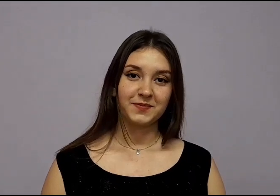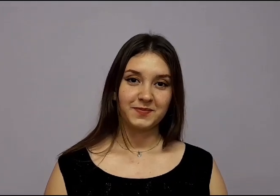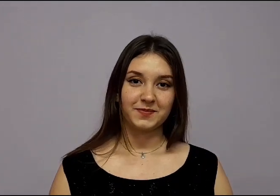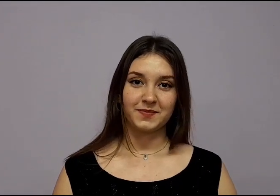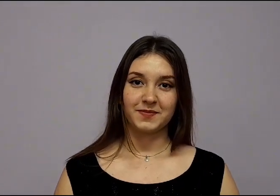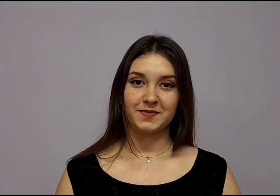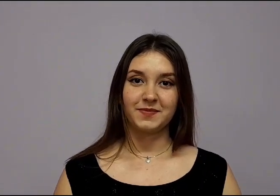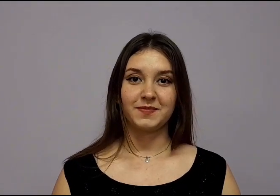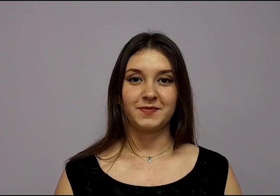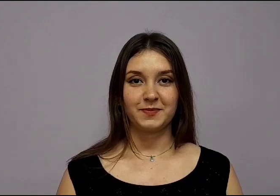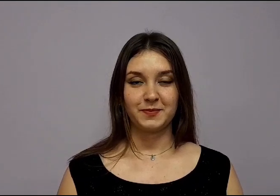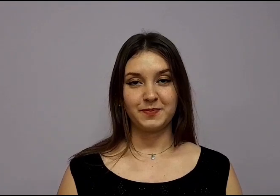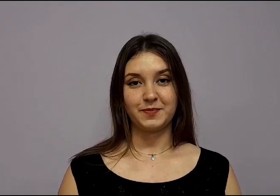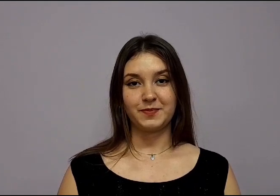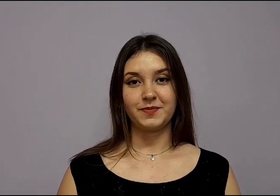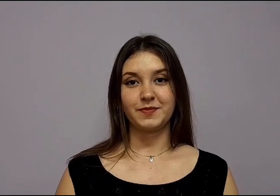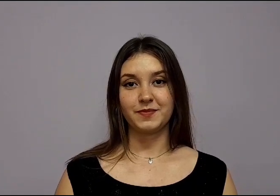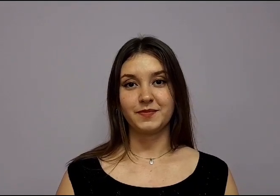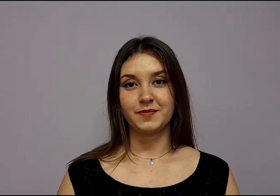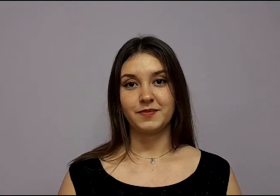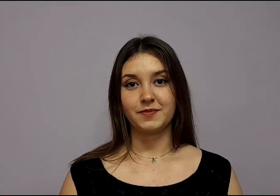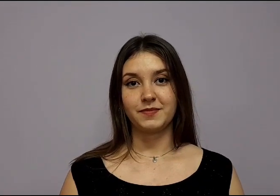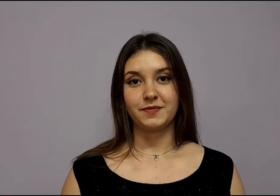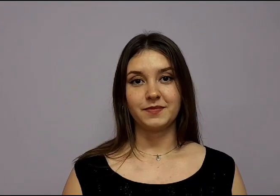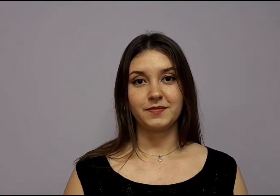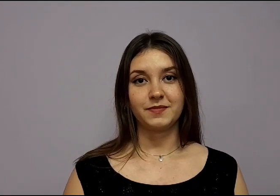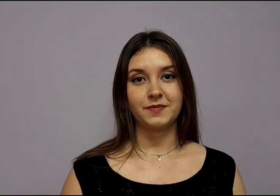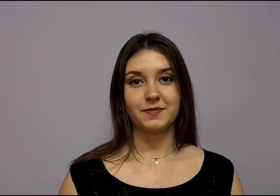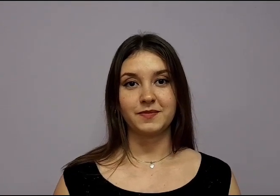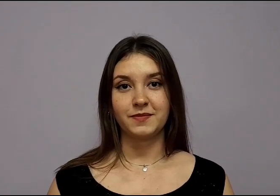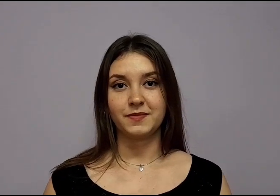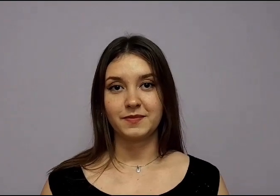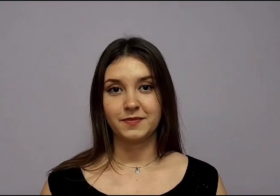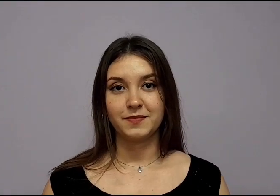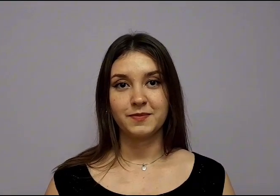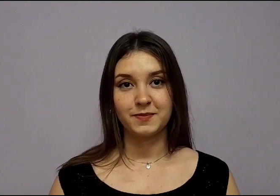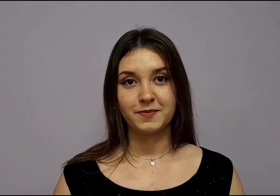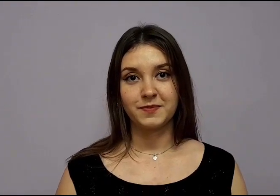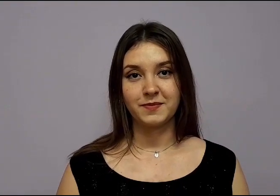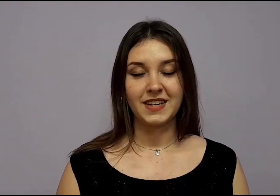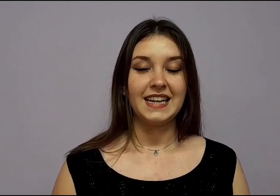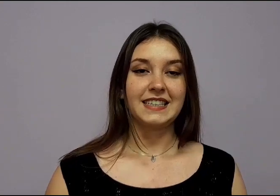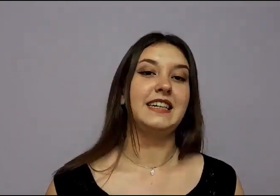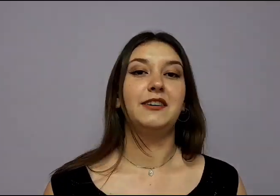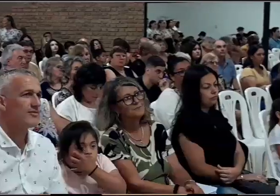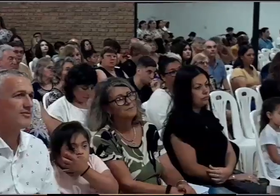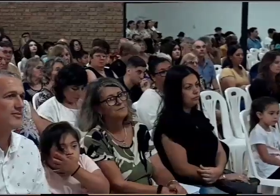se queda? ¿Y qué proyectos tiene ya también, si hay pensados, para el 2024? Sí, la verdad es que estamos